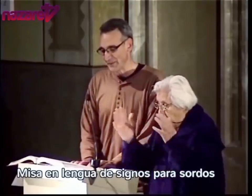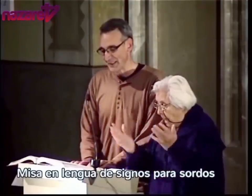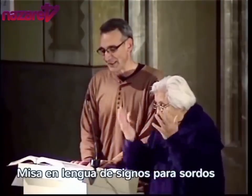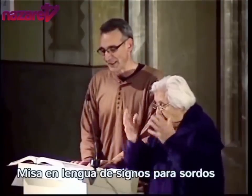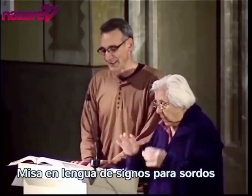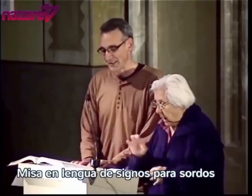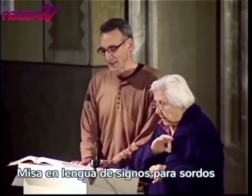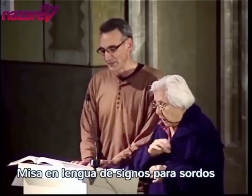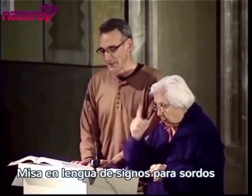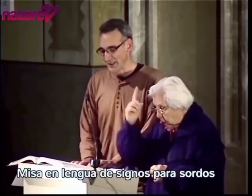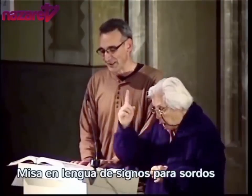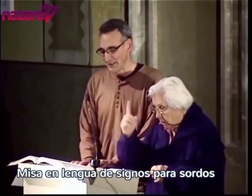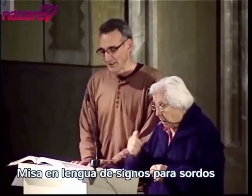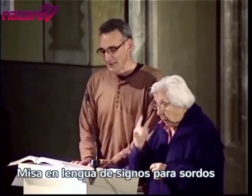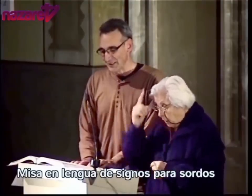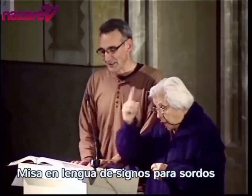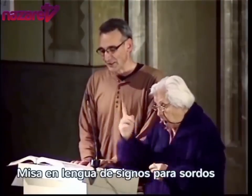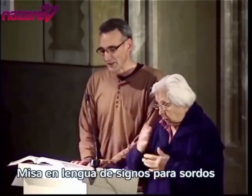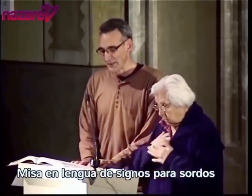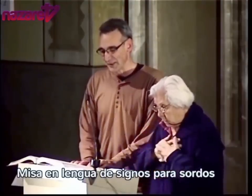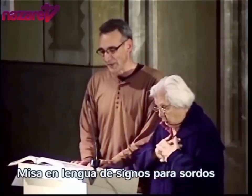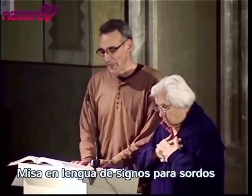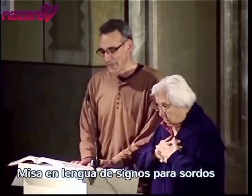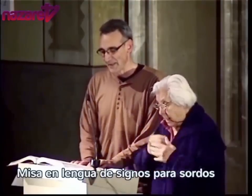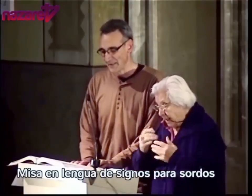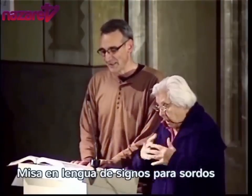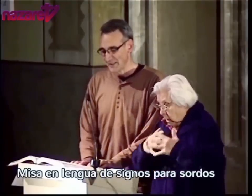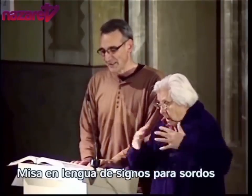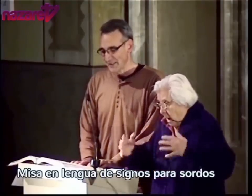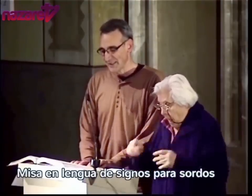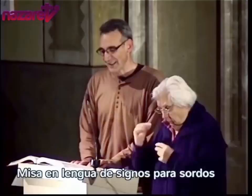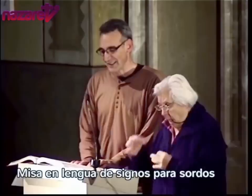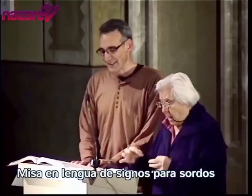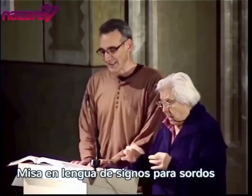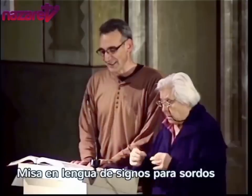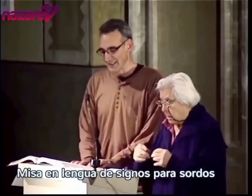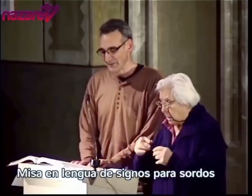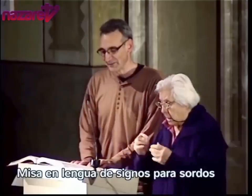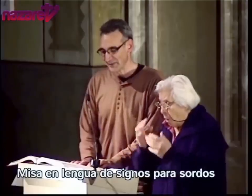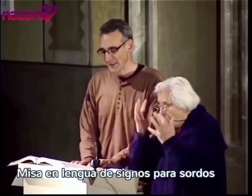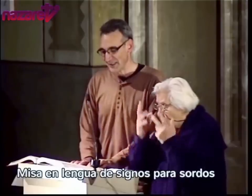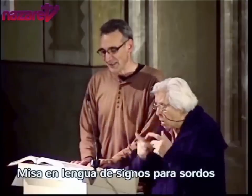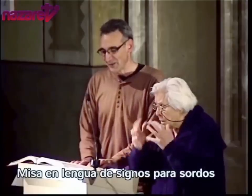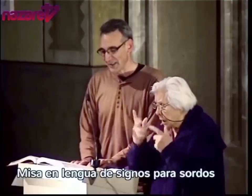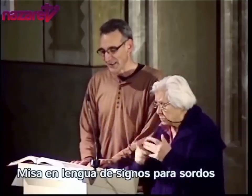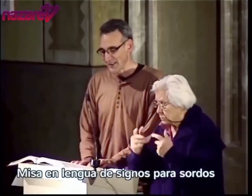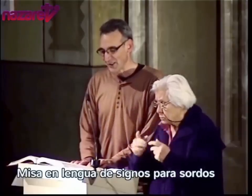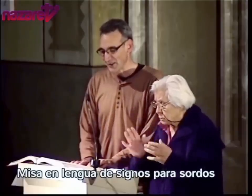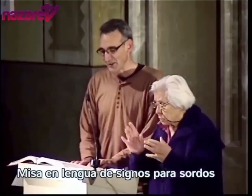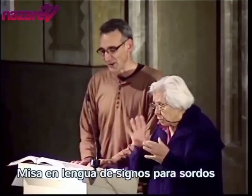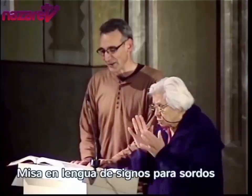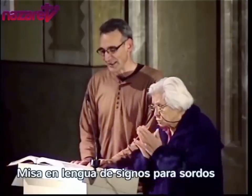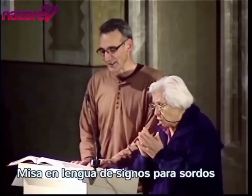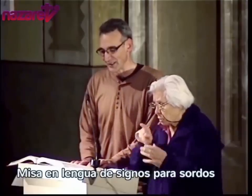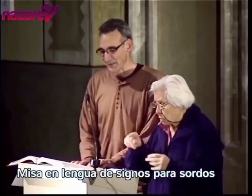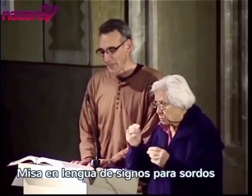mía, al Señor. Dios mío, qué grande eres. ¿Cuántas son